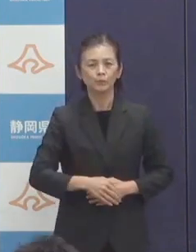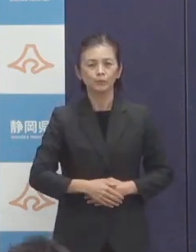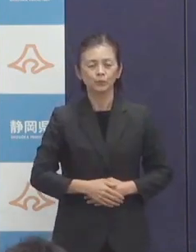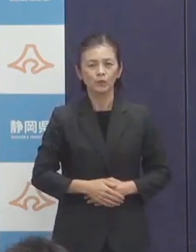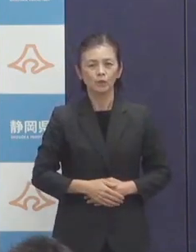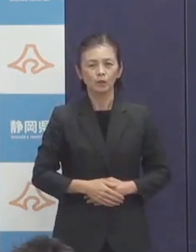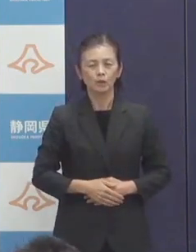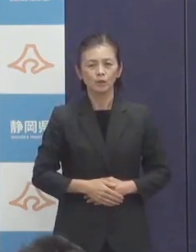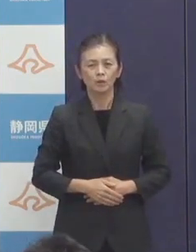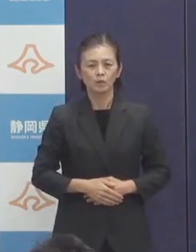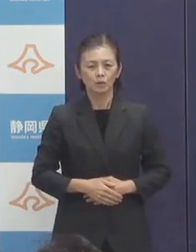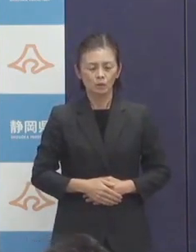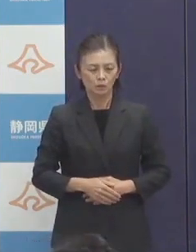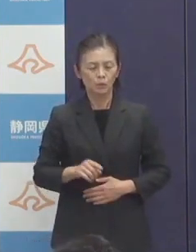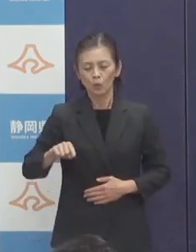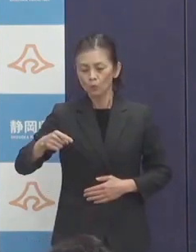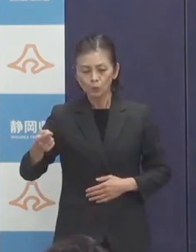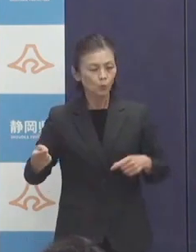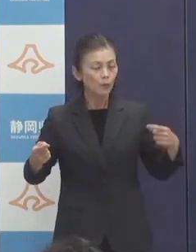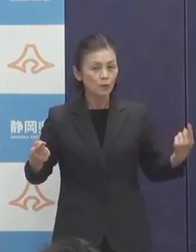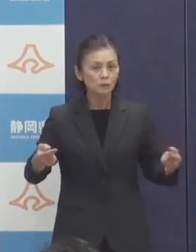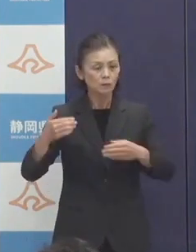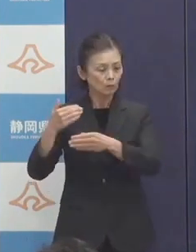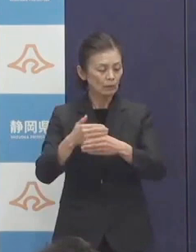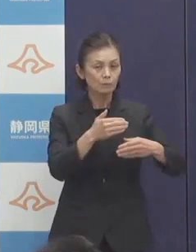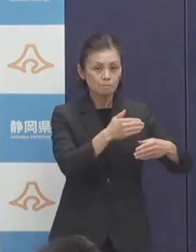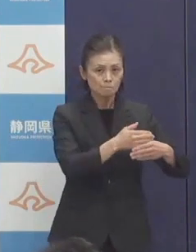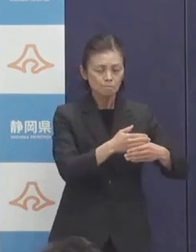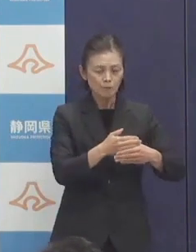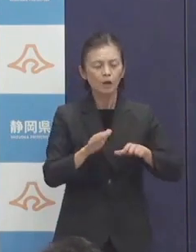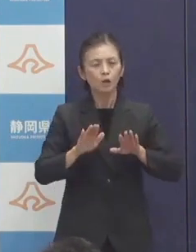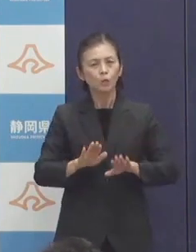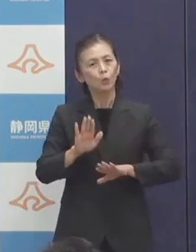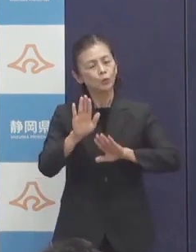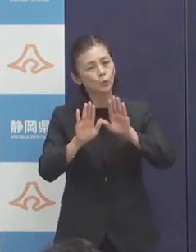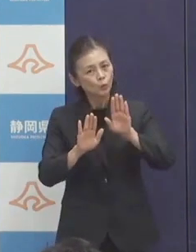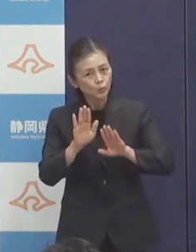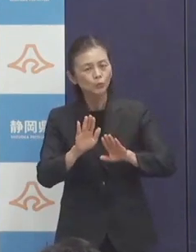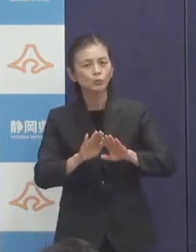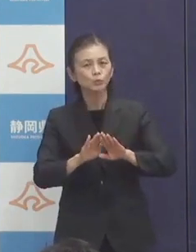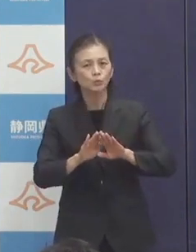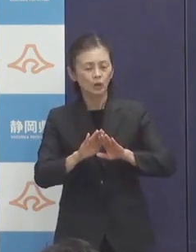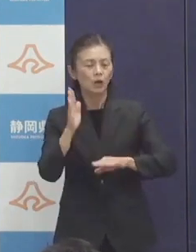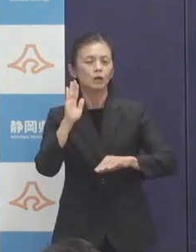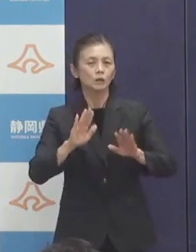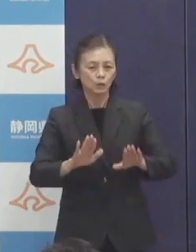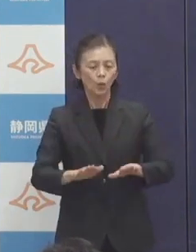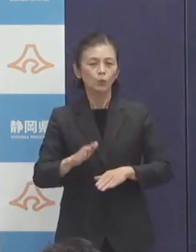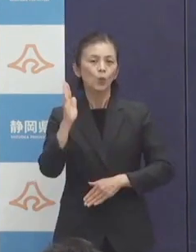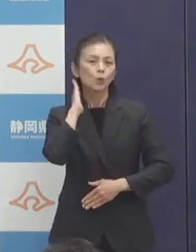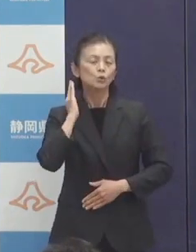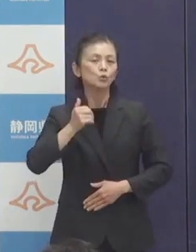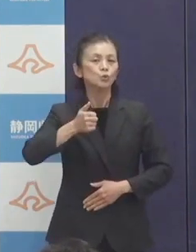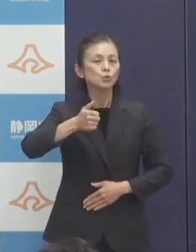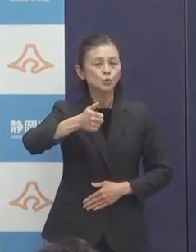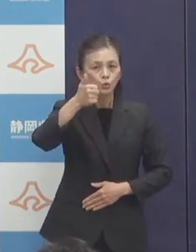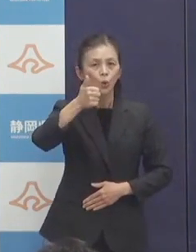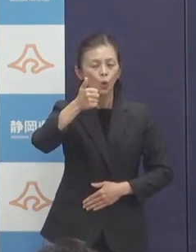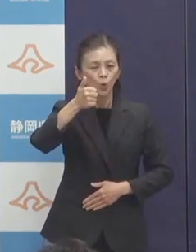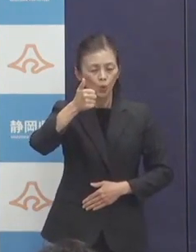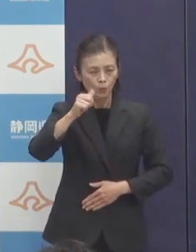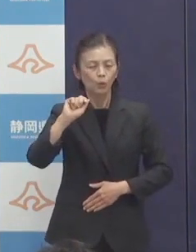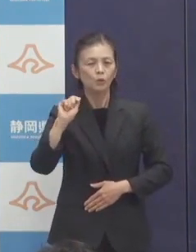隣の首都圏におきましては、今日の菅首相の緊急事態宣言の検討に入るという、